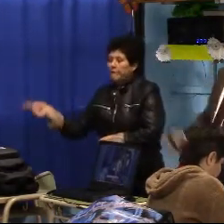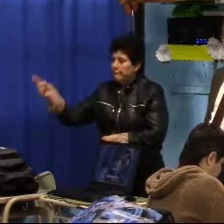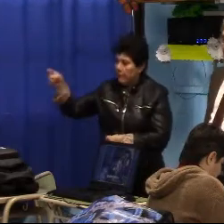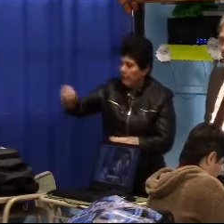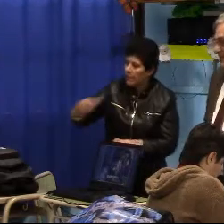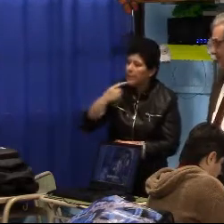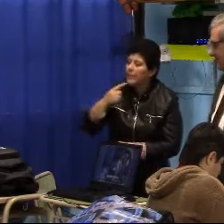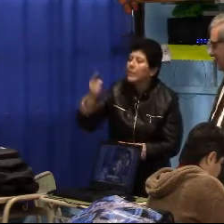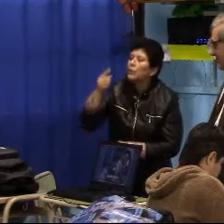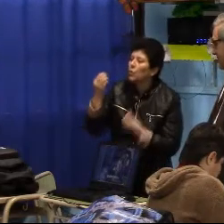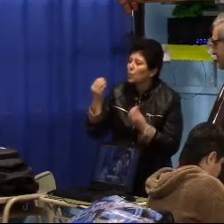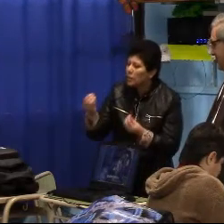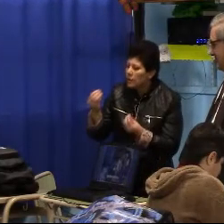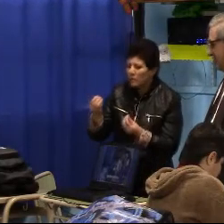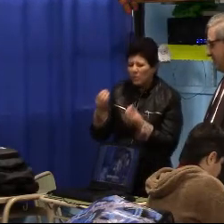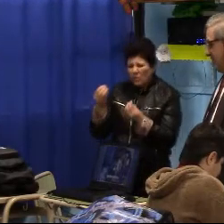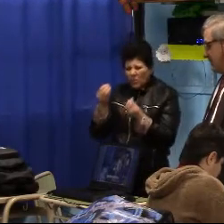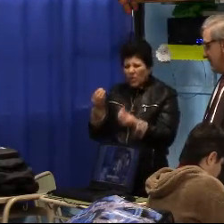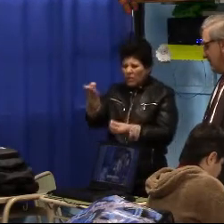Dios.